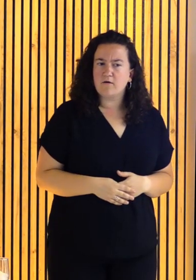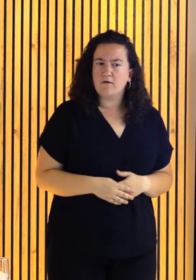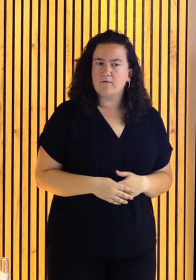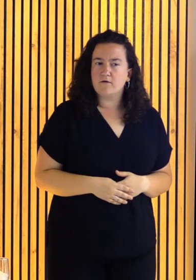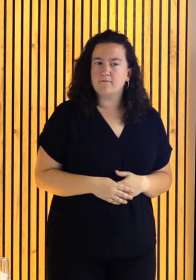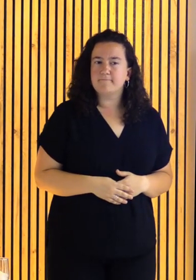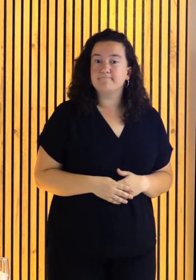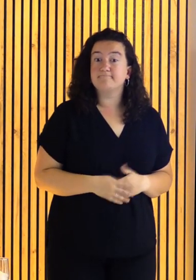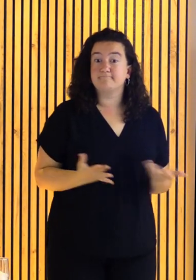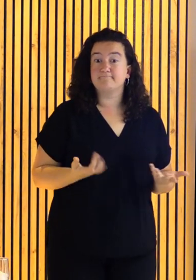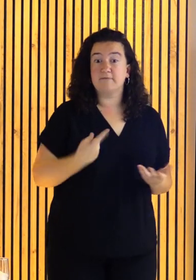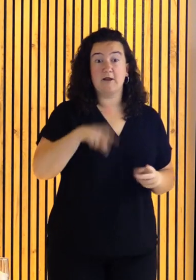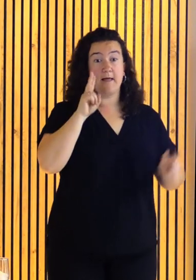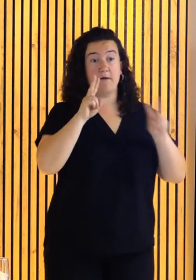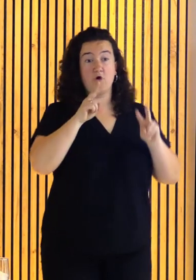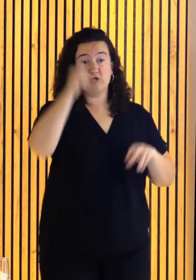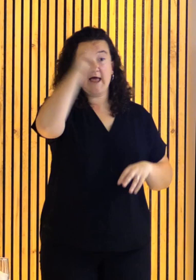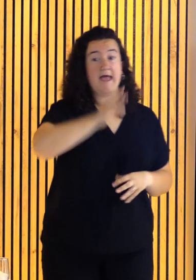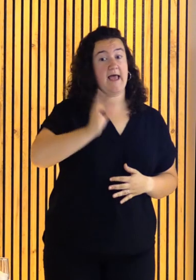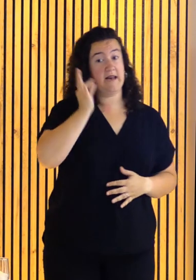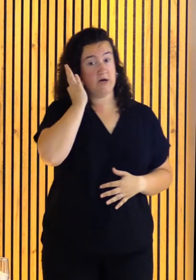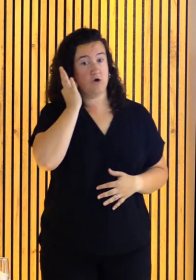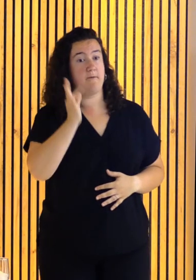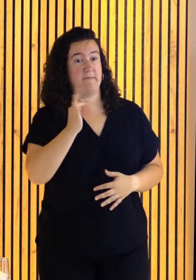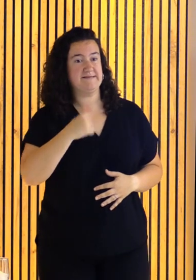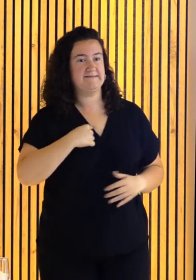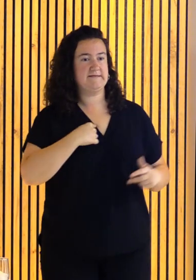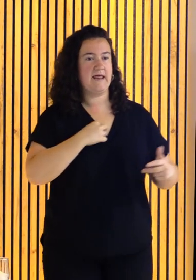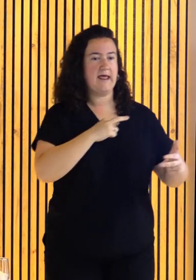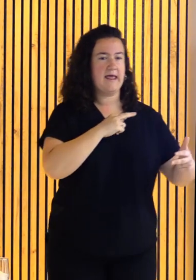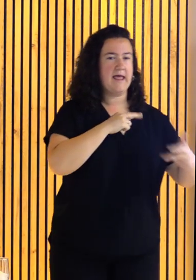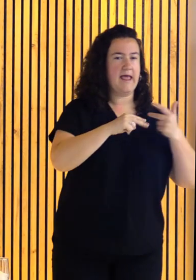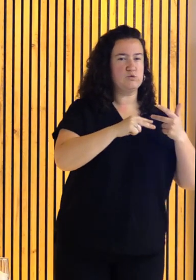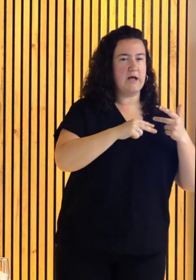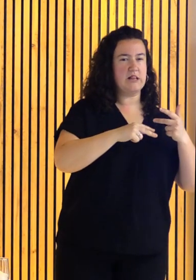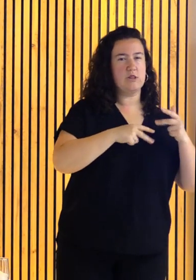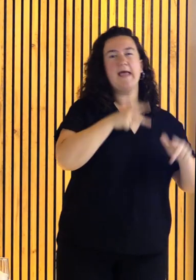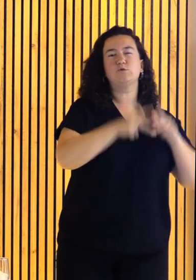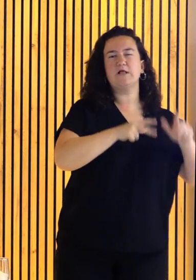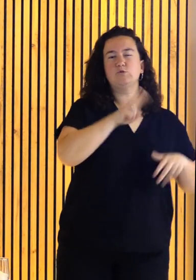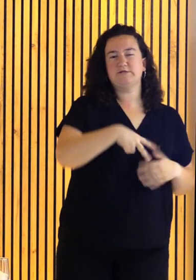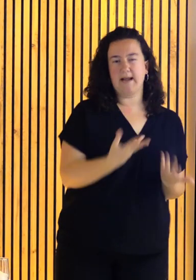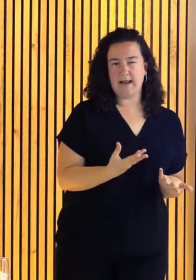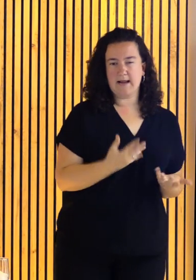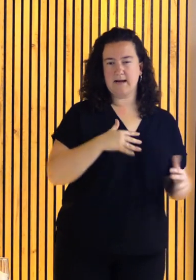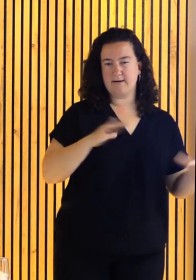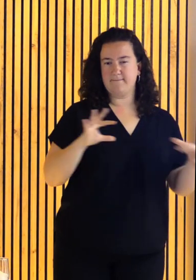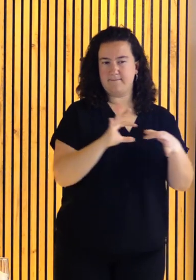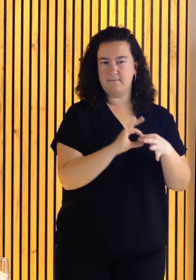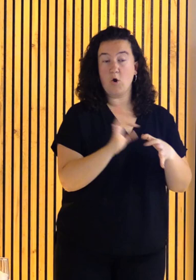Bueno, hor ikusten dugu generoaren eta euskalduntasun arteko gurutzaketa bat, ezta? Edo LGTBI mugimenduari dagokionez